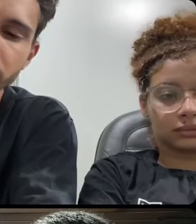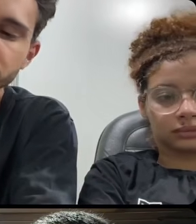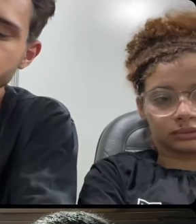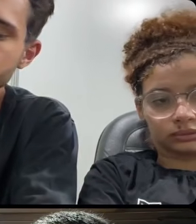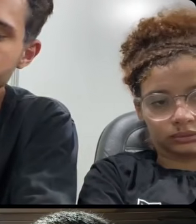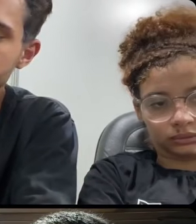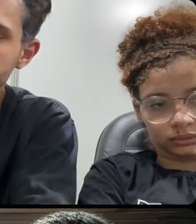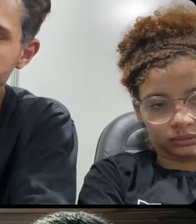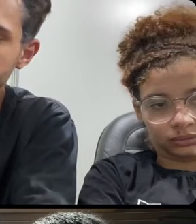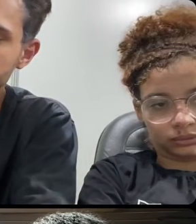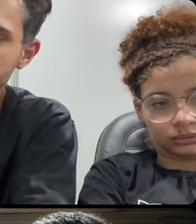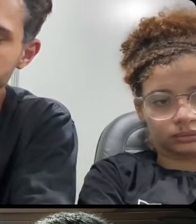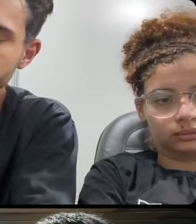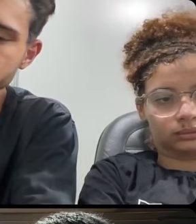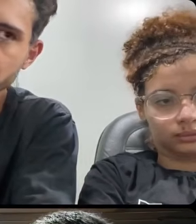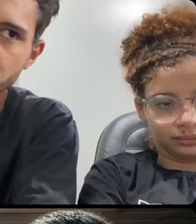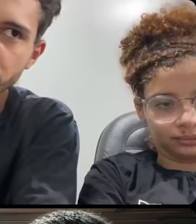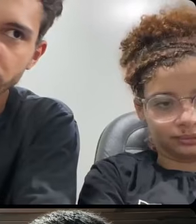Tenho 4 irmãos